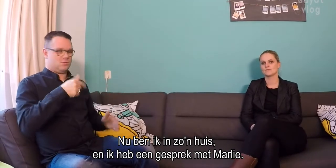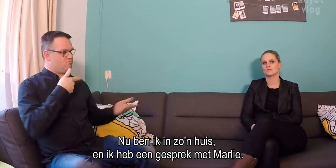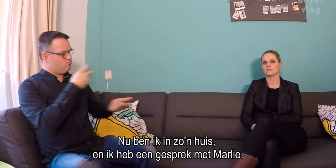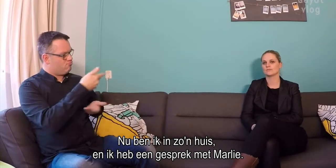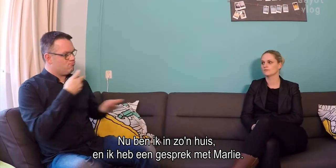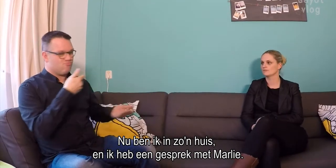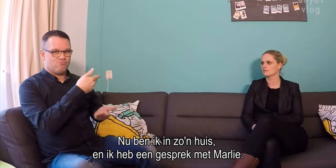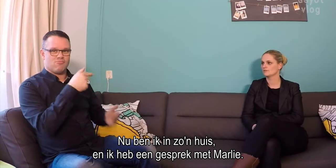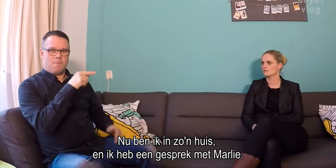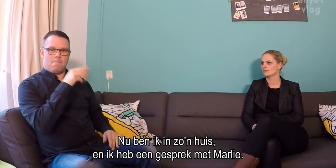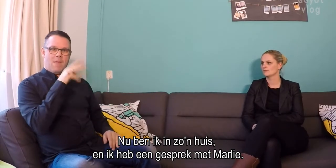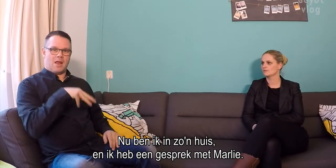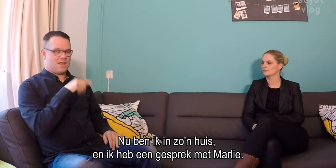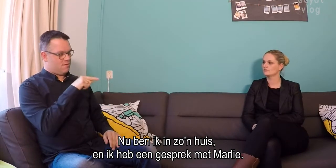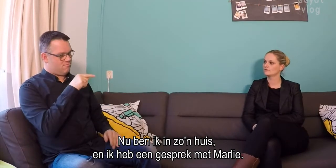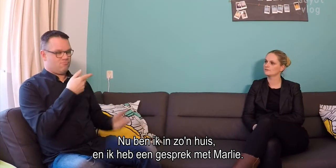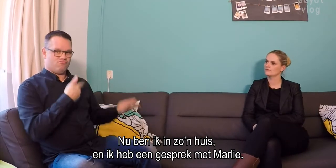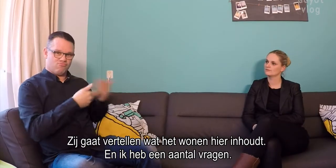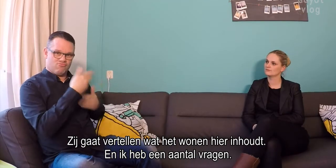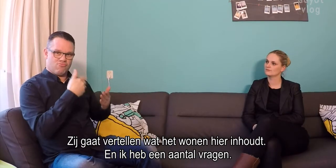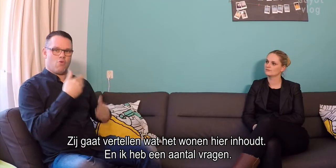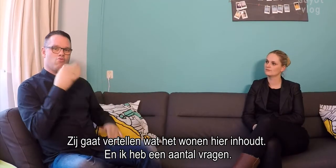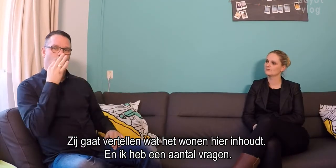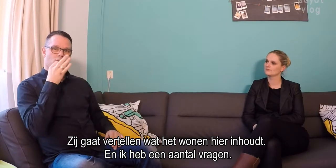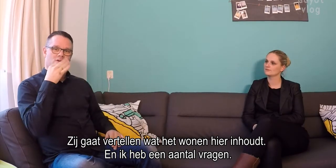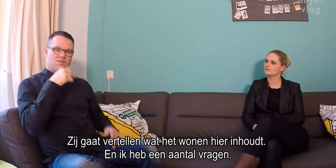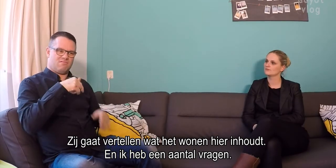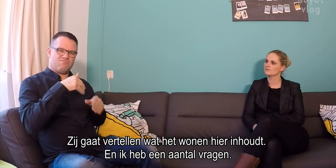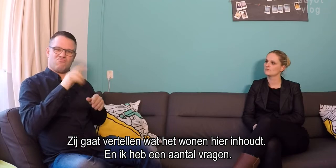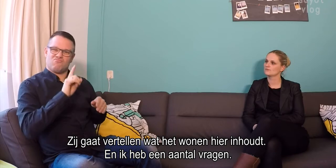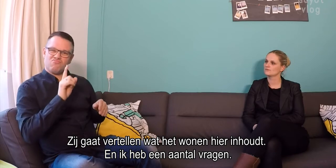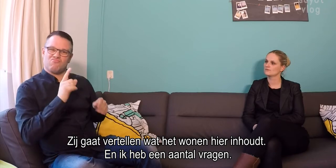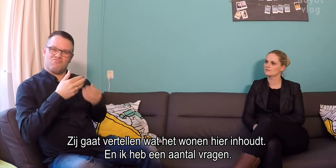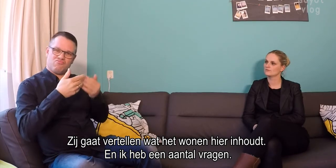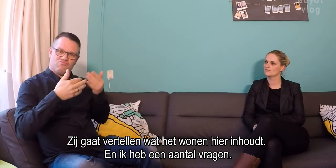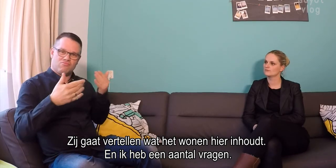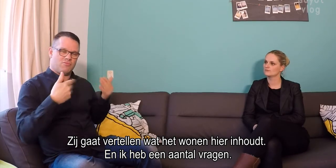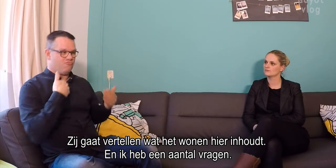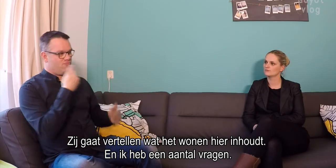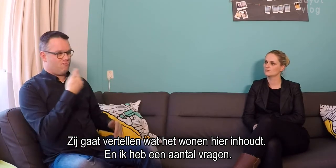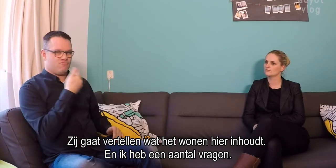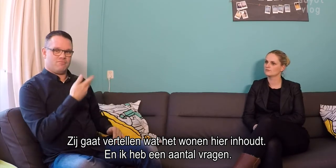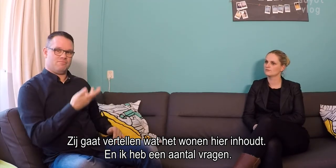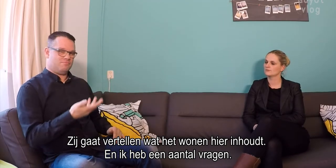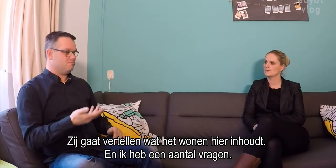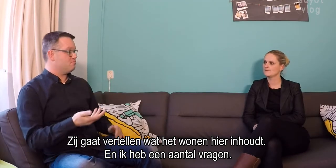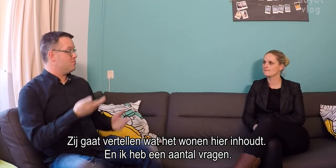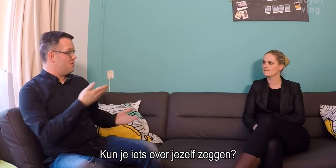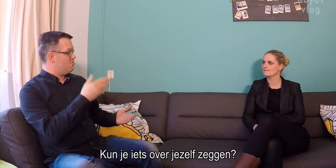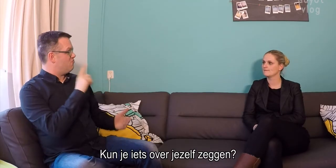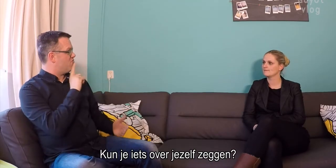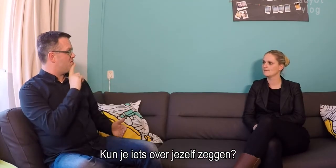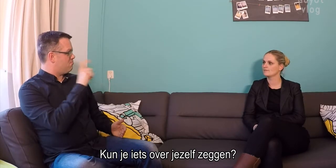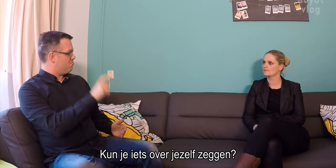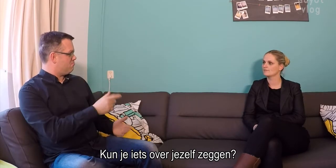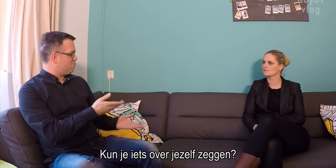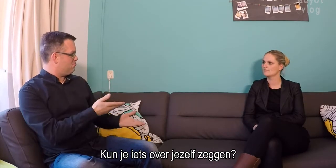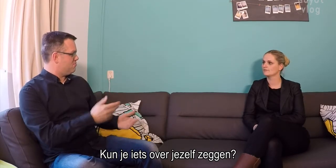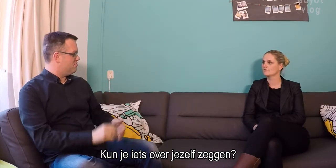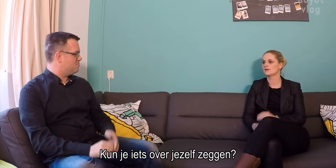gesprek met Marlie. Zij gaat vertellen wat het wonen hier inhoudt. En ik heb een aantal vragen. Kun je iets over jezelf zeggen?